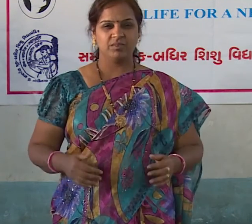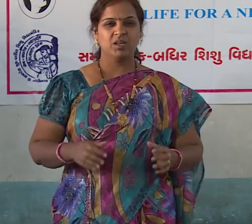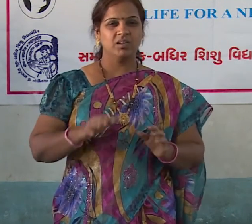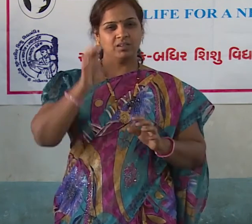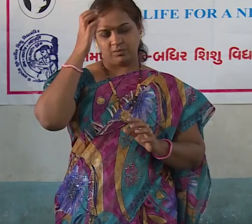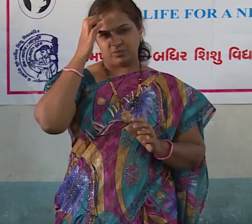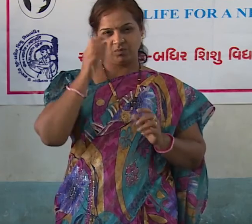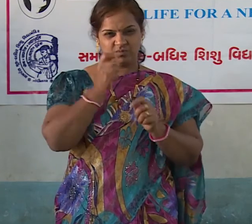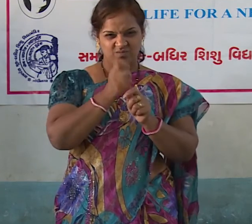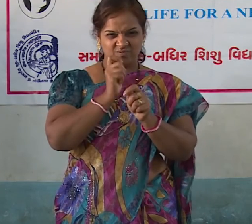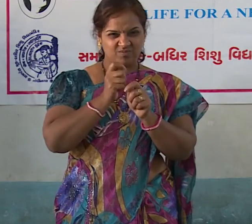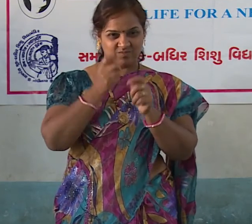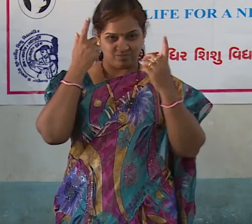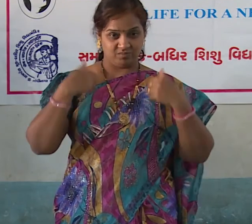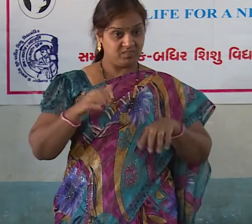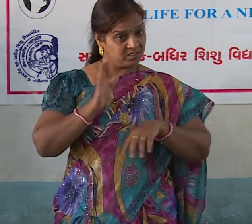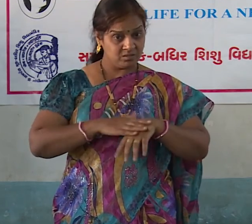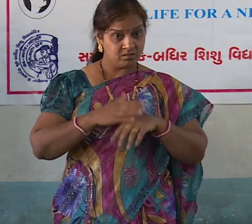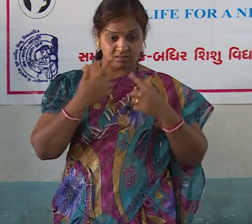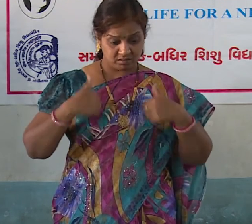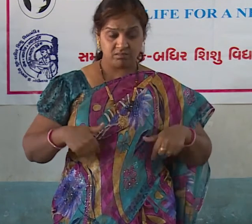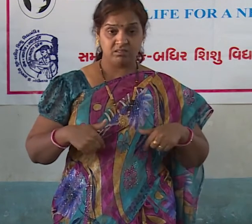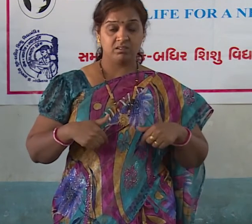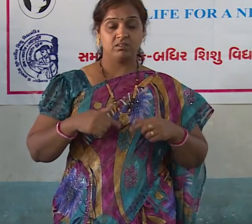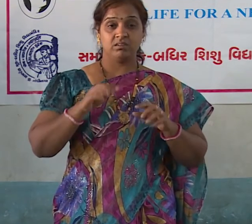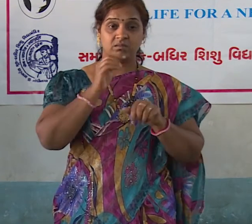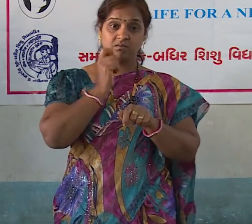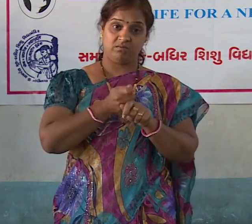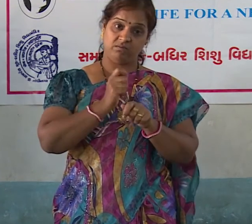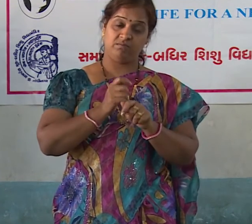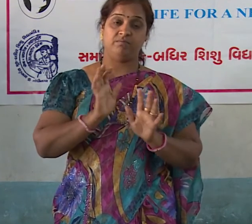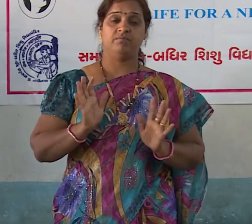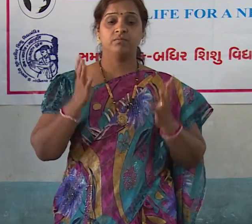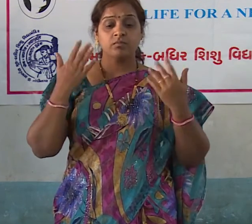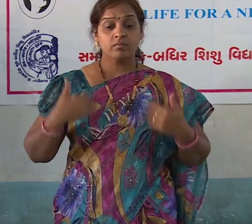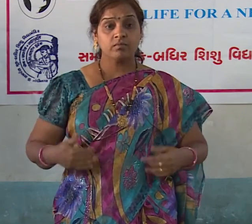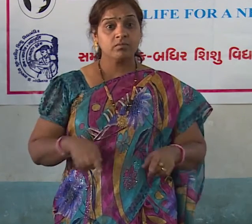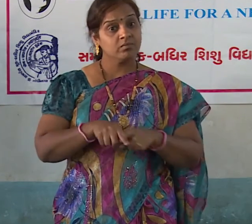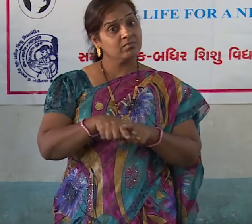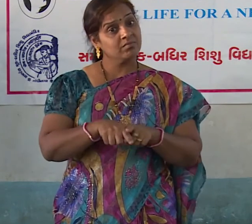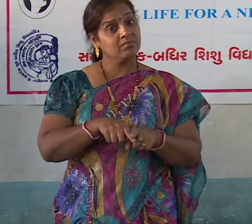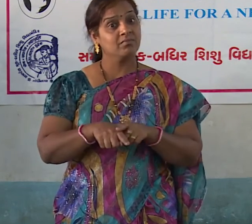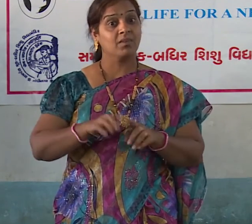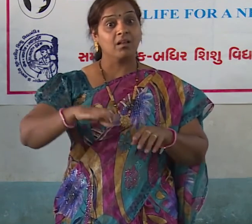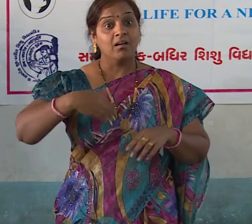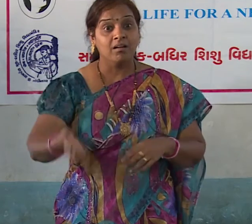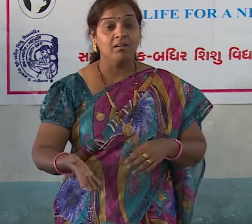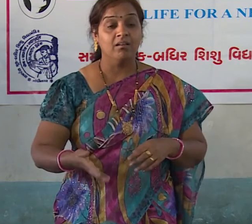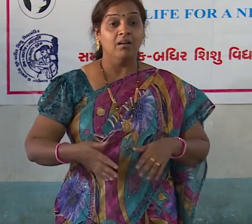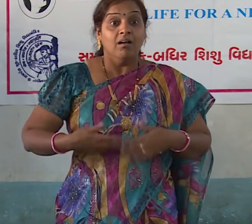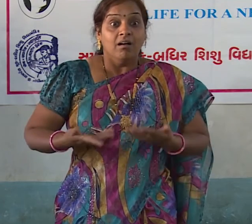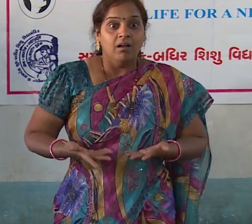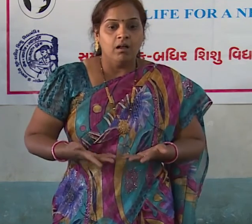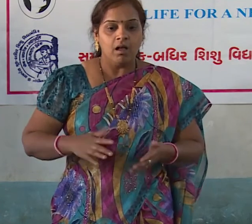बुत बनाया हुआ था, वो बच्चे के पीछे से ऐसा गिराया कि राजा को लगा कि मेरा बच्चा गिर गया।